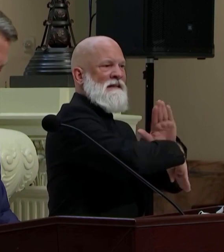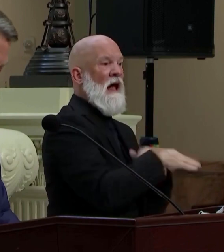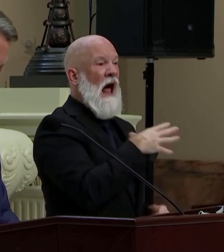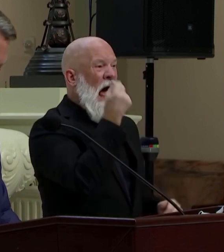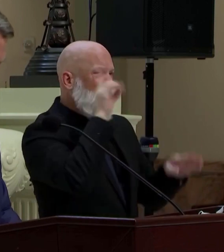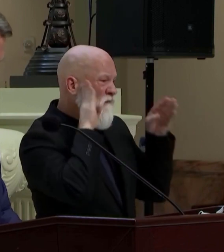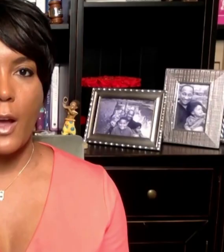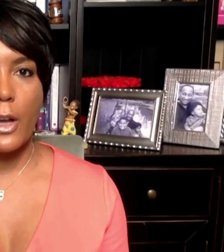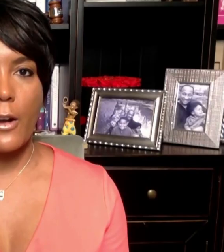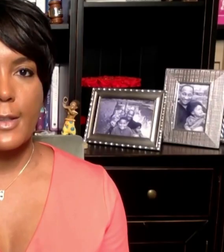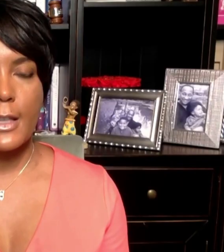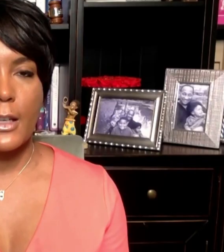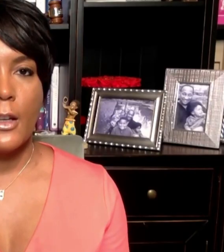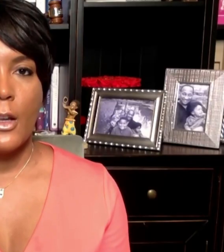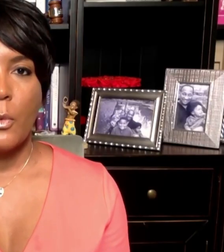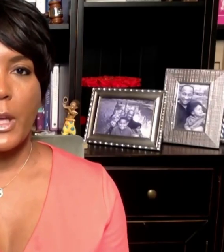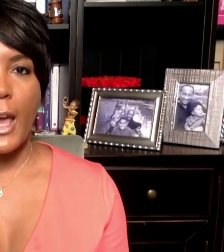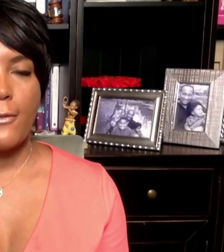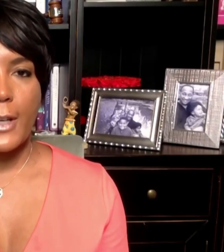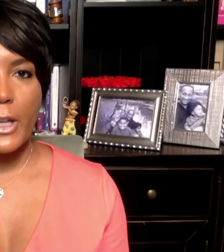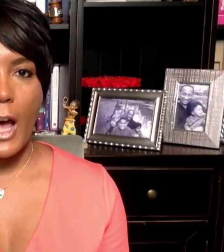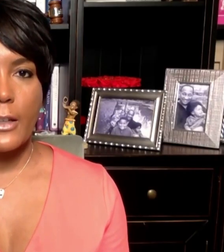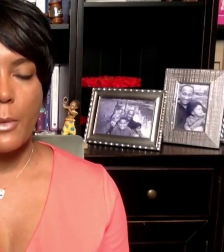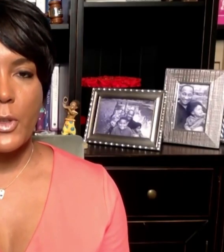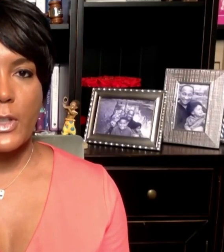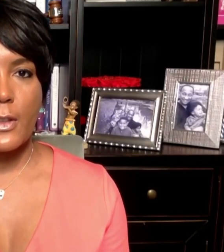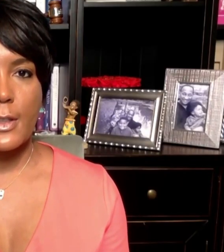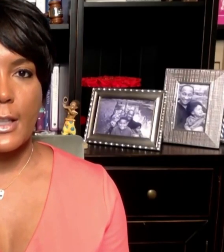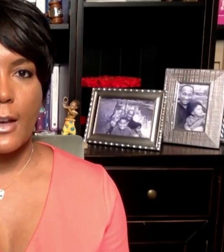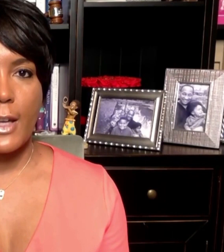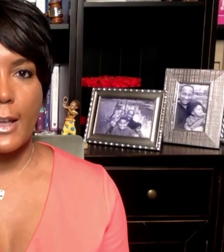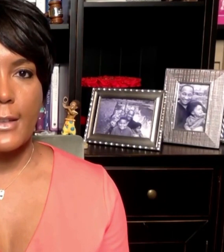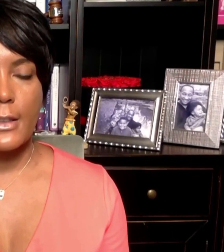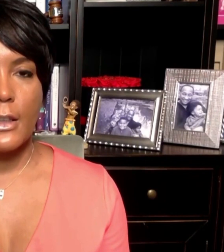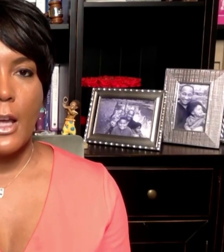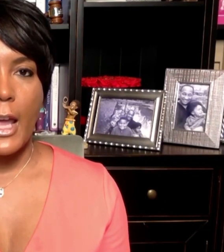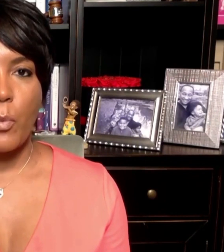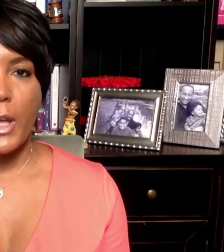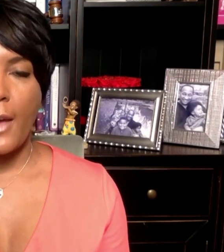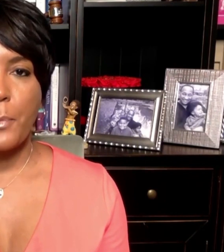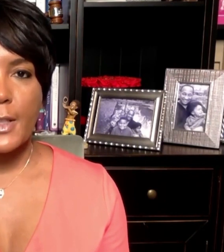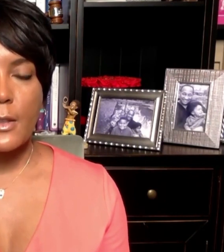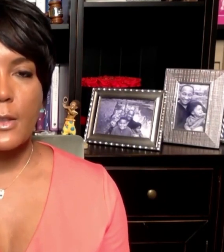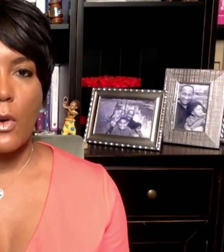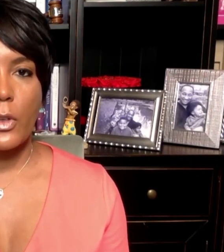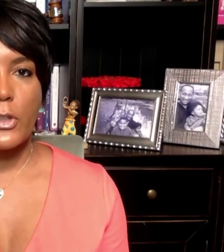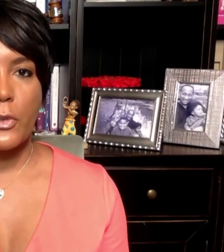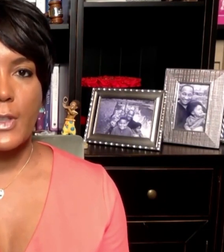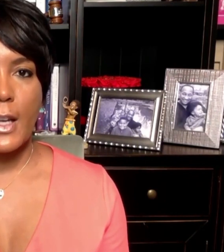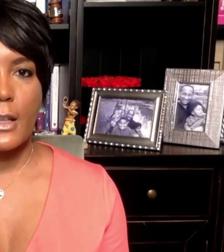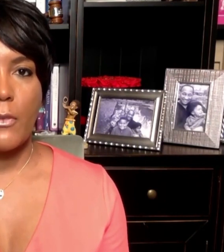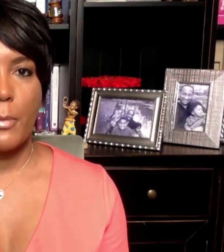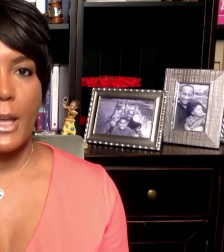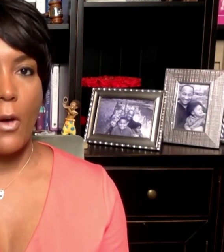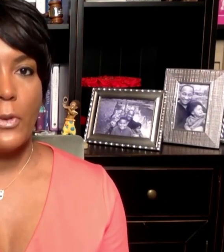de máscaras na cidade. O pedido foi feito um dia após o presidente Donald Trump visitar Atlanta sem máscara, quebrando a ordem local imposta pela